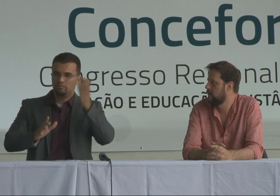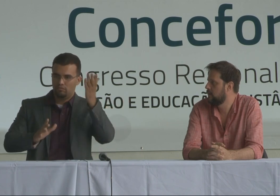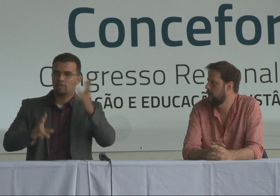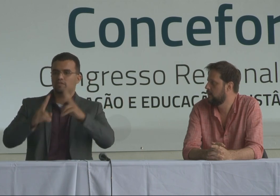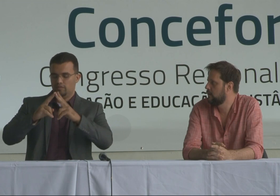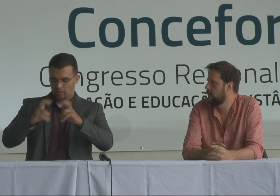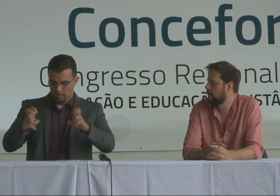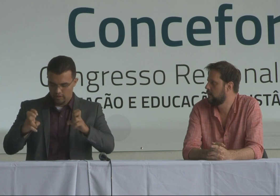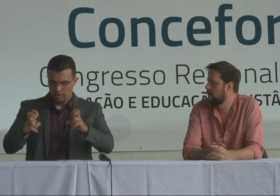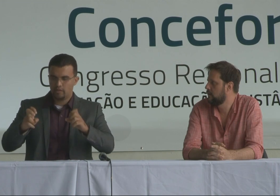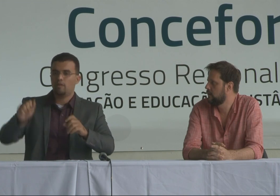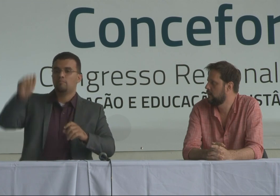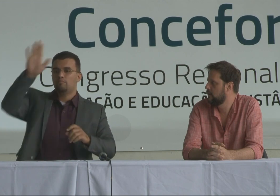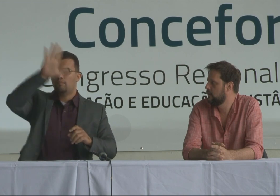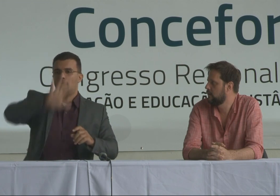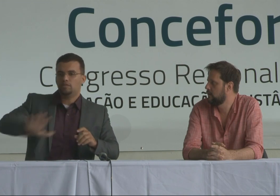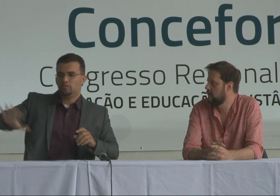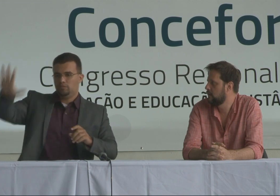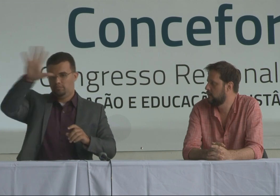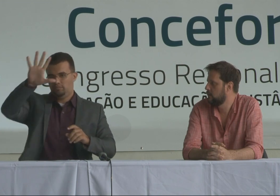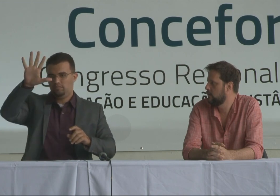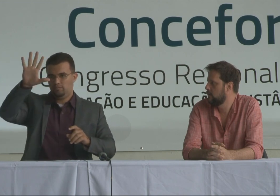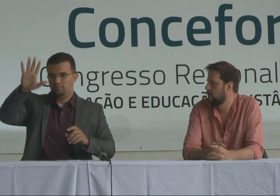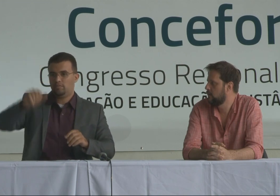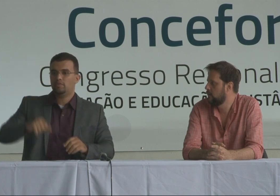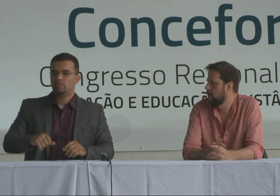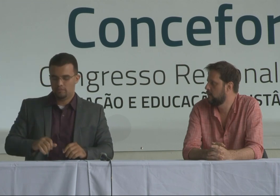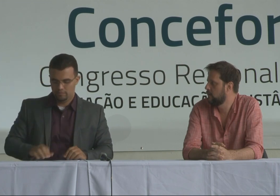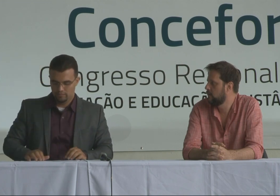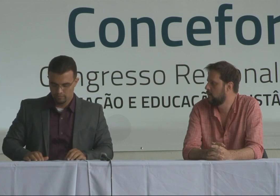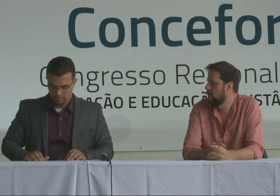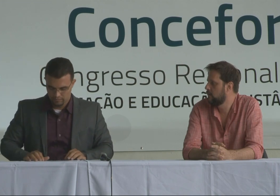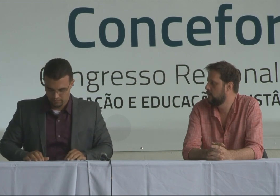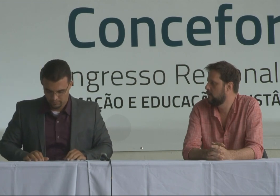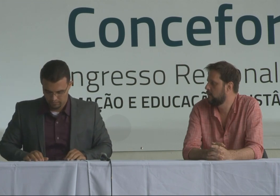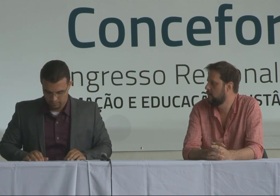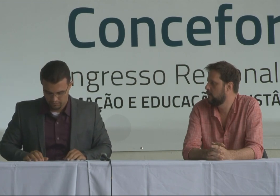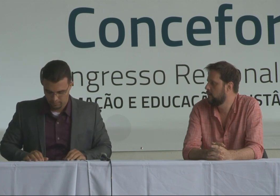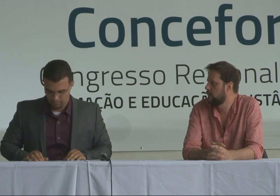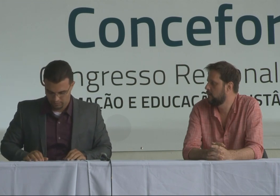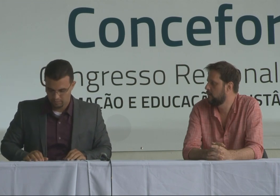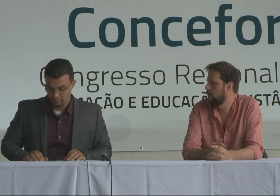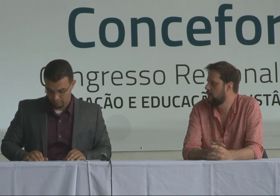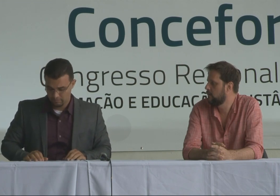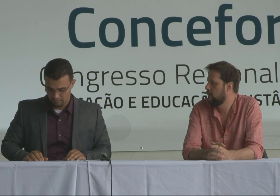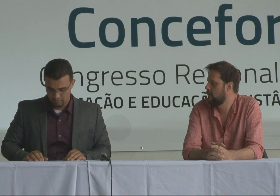de Santa Catarina, em Letras Libras. Ele é coordenador nacional dos cursos de Letras Libras.